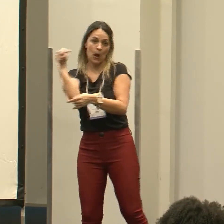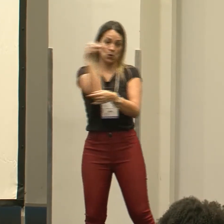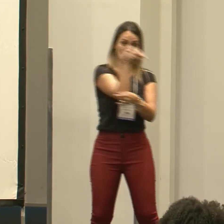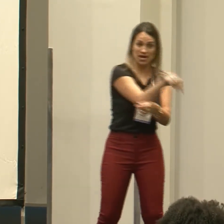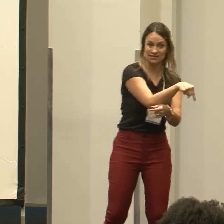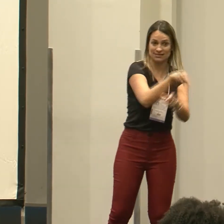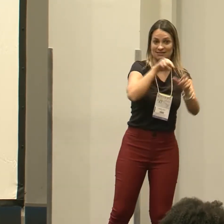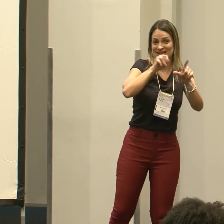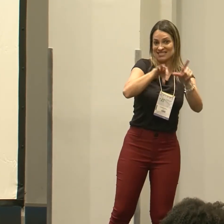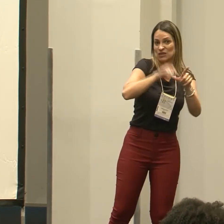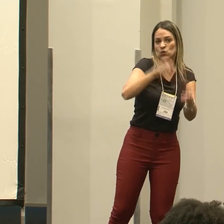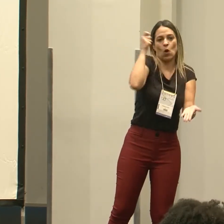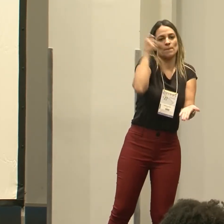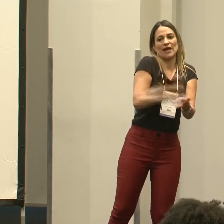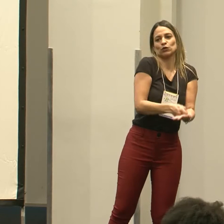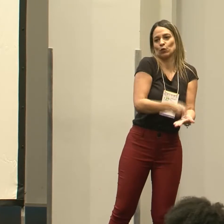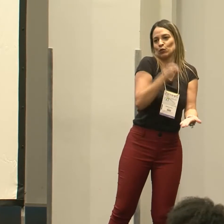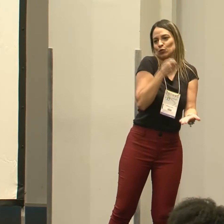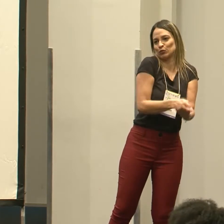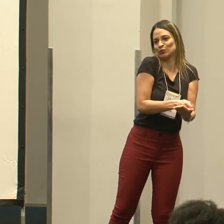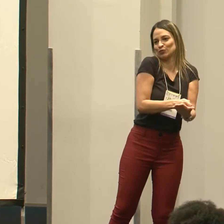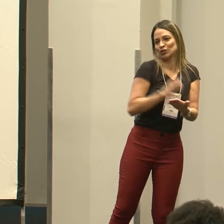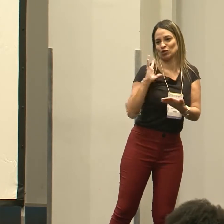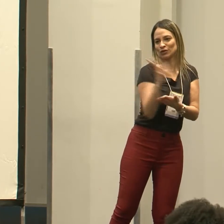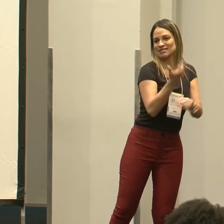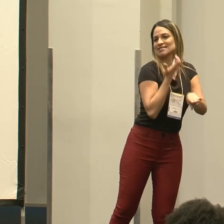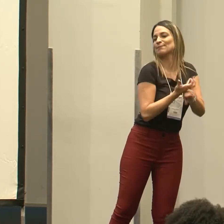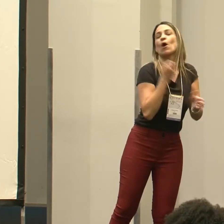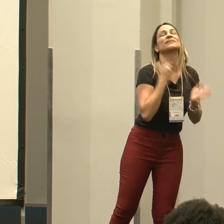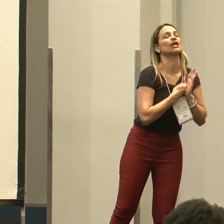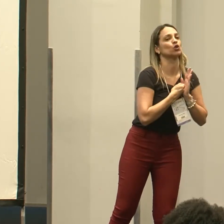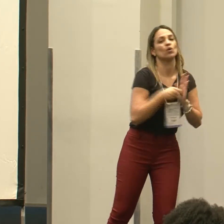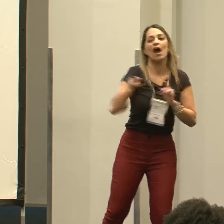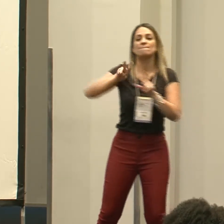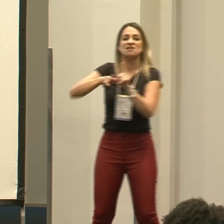optativa. Nos cursos de licenciatura, é uma disciplina obrigatória.